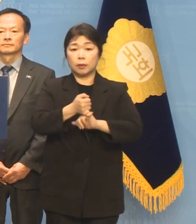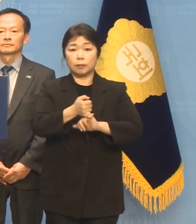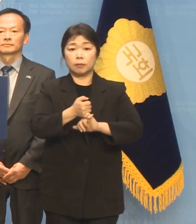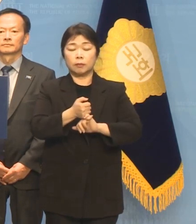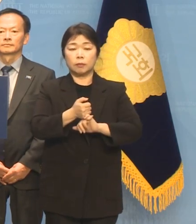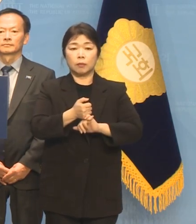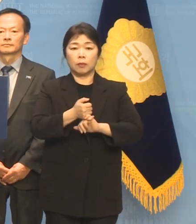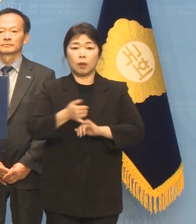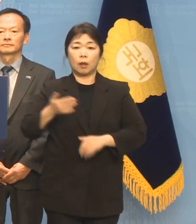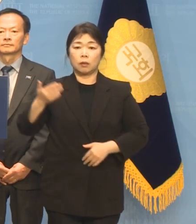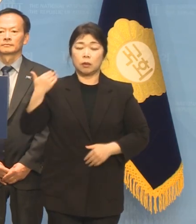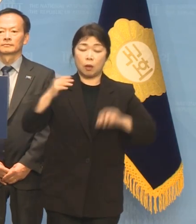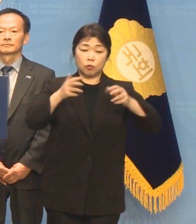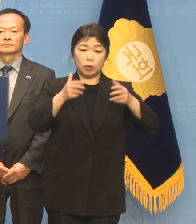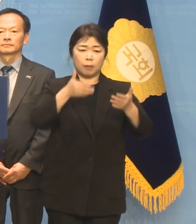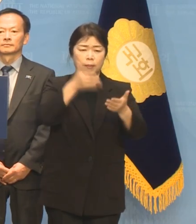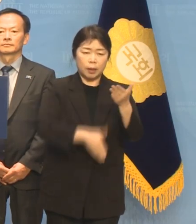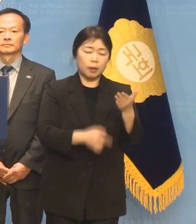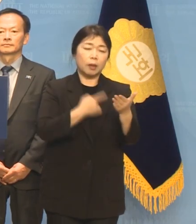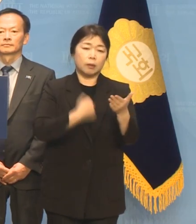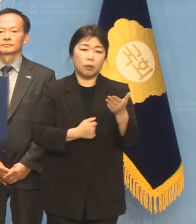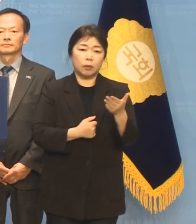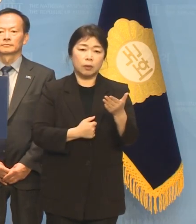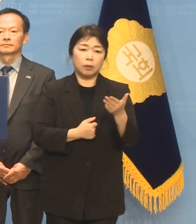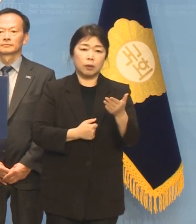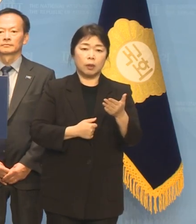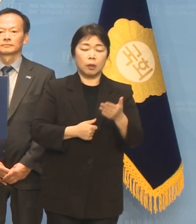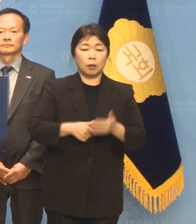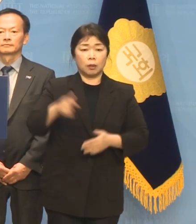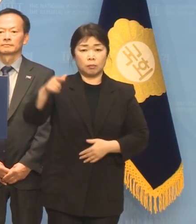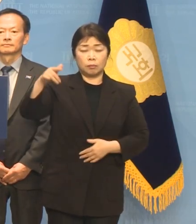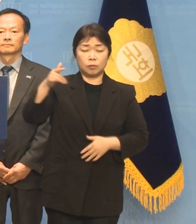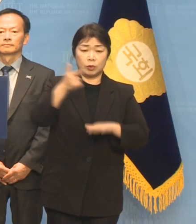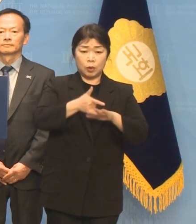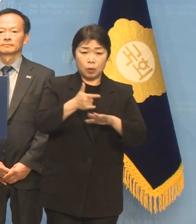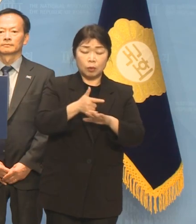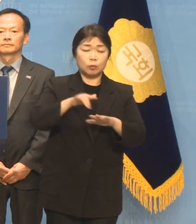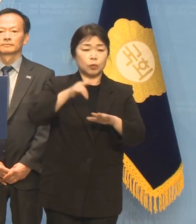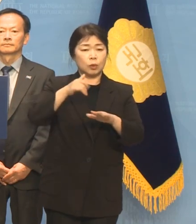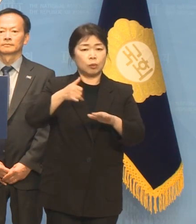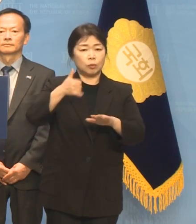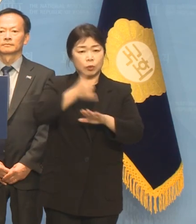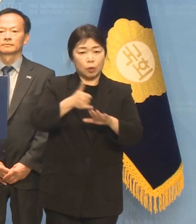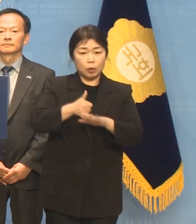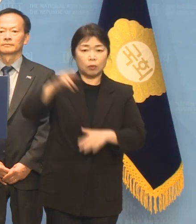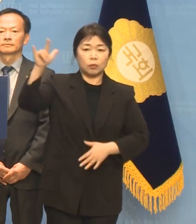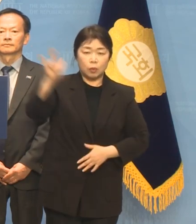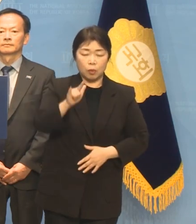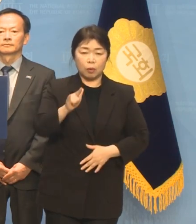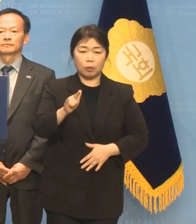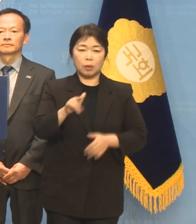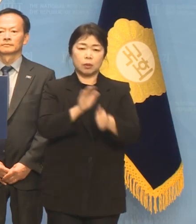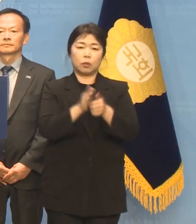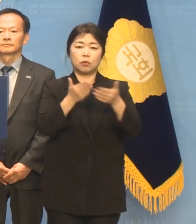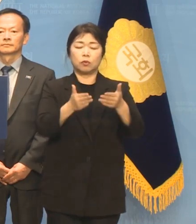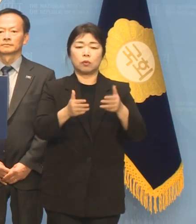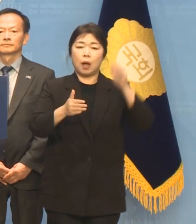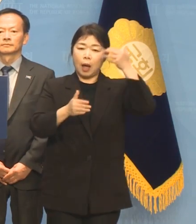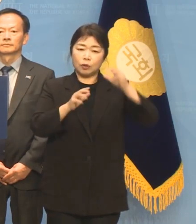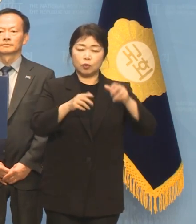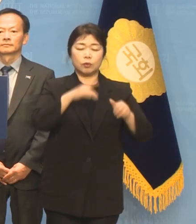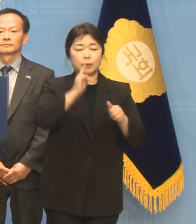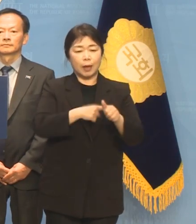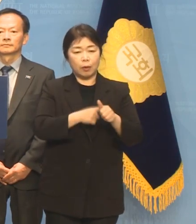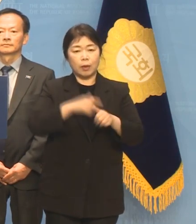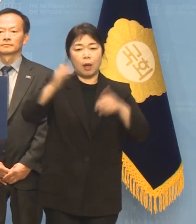특히 지난 국회에서 처리하지 못한 영농형 태양광을 지원하고 국산 폭력 발전 산업을 지원할 수 있는